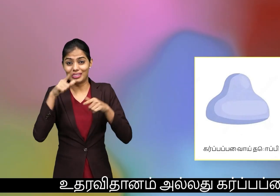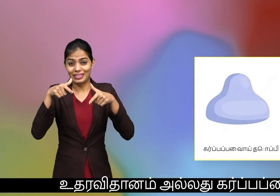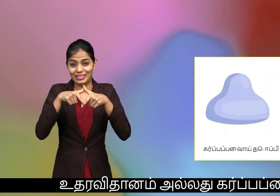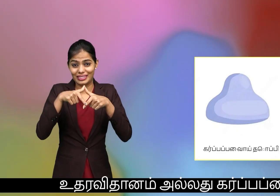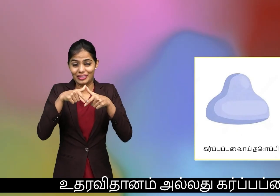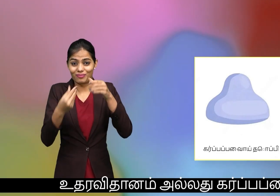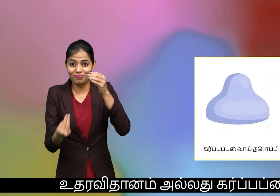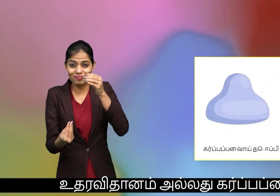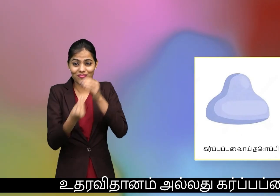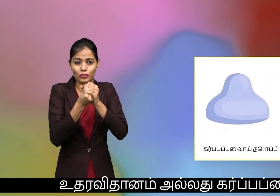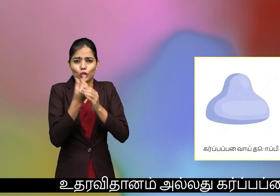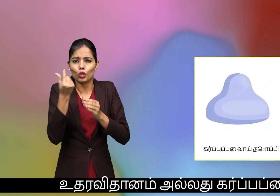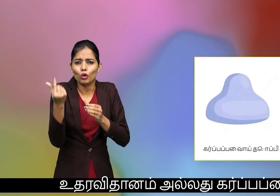தொப்பி: